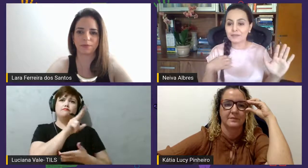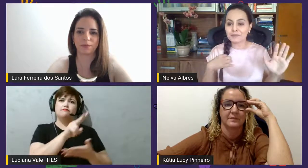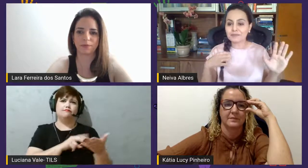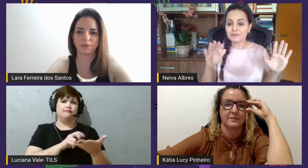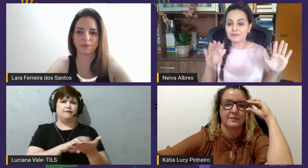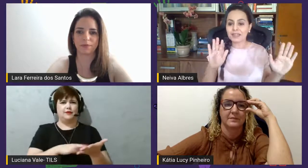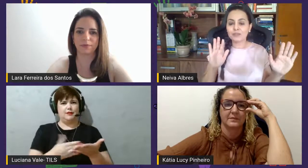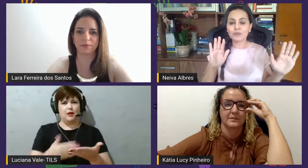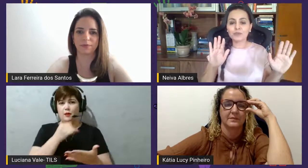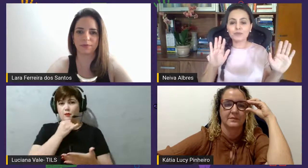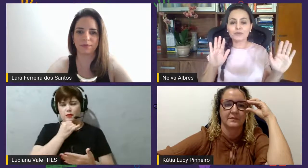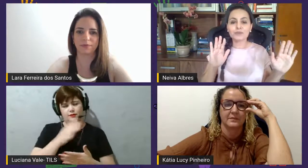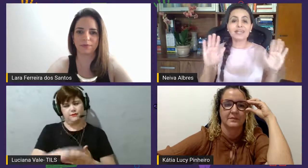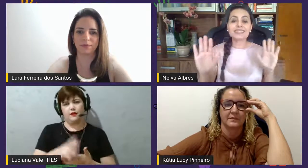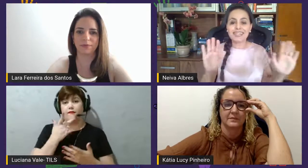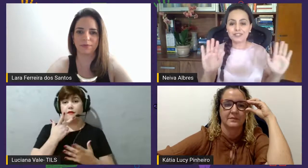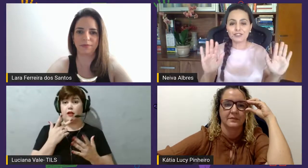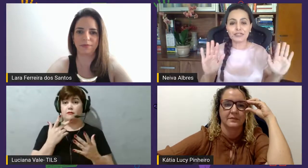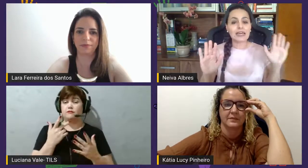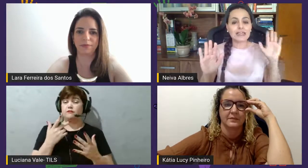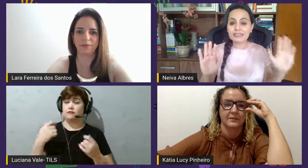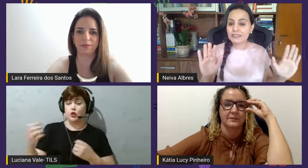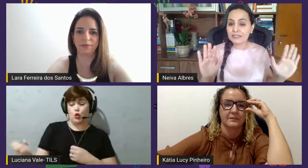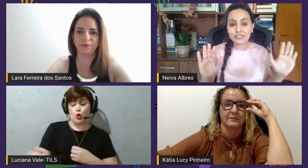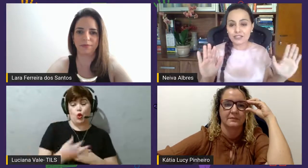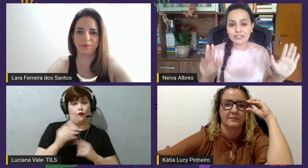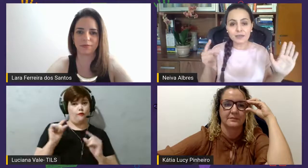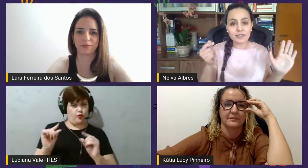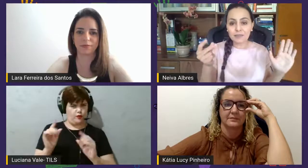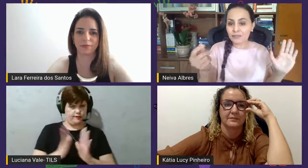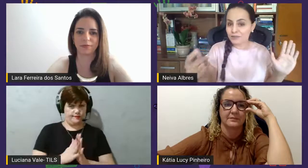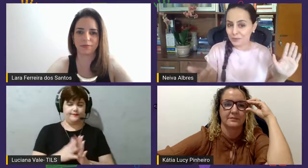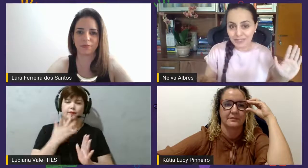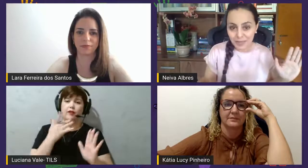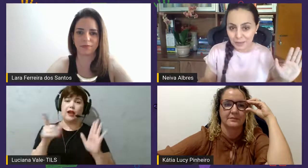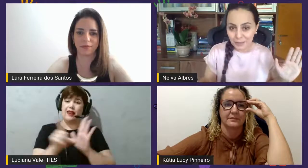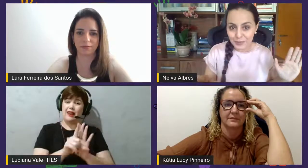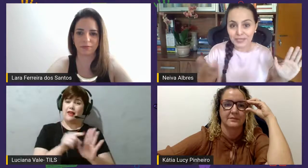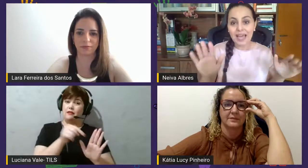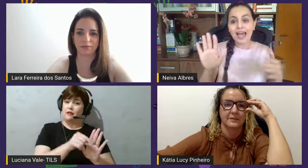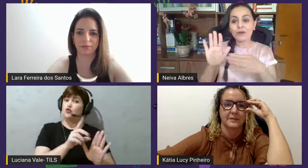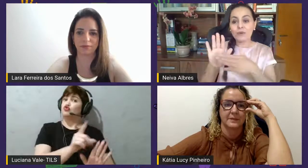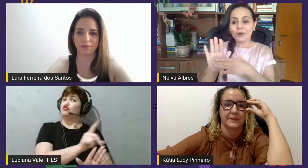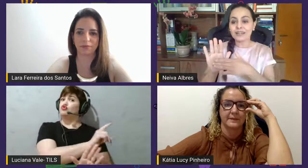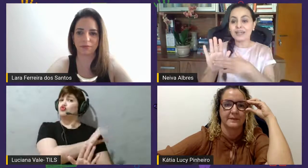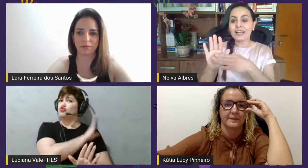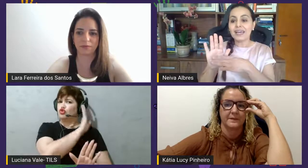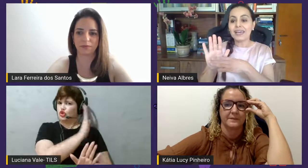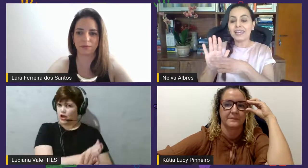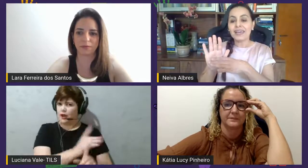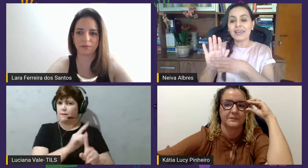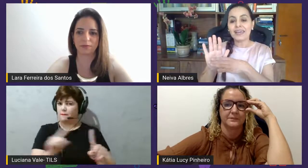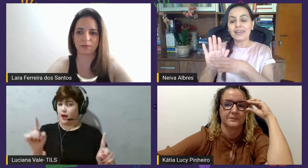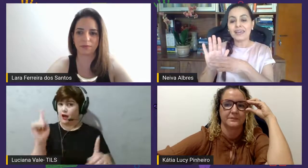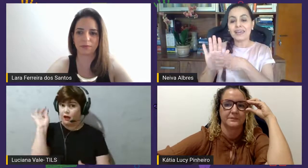né, do recente. Na legislação está previsto há tempos. Agora,